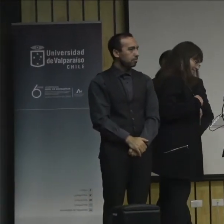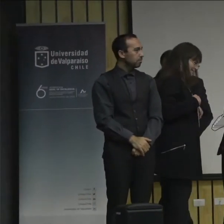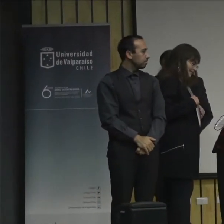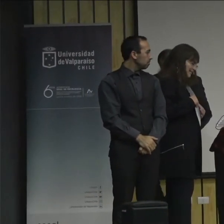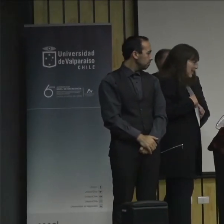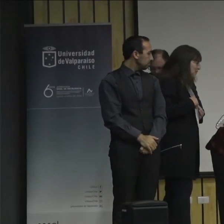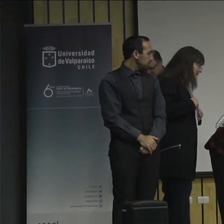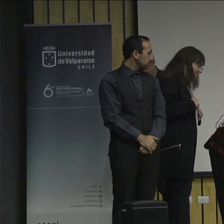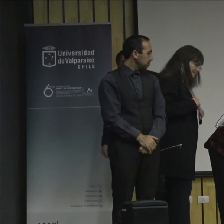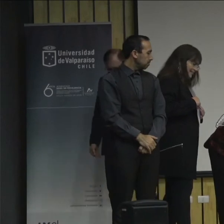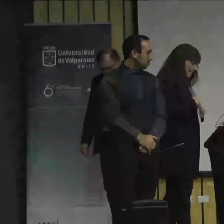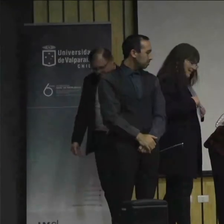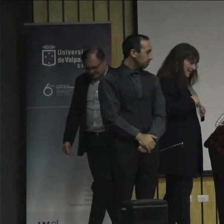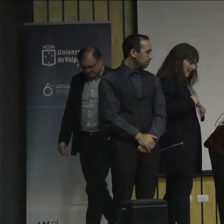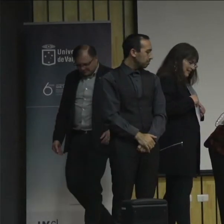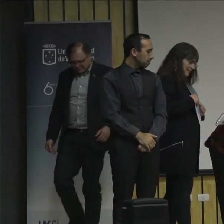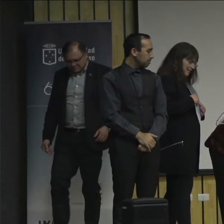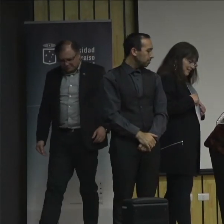ahora